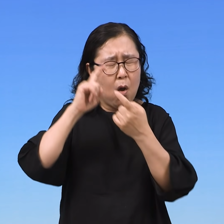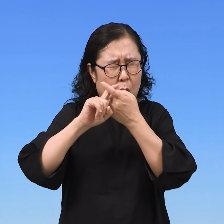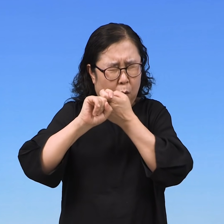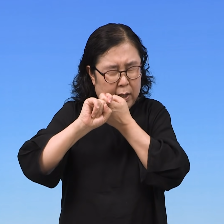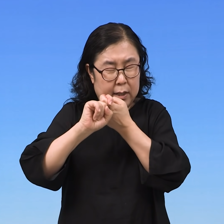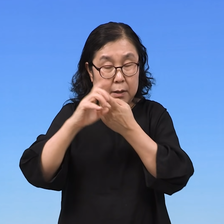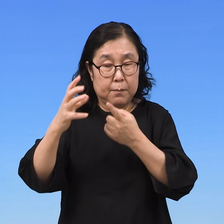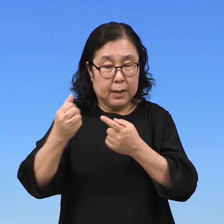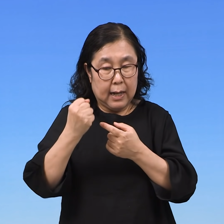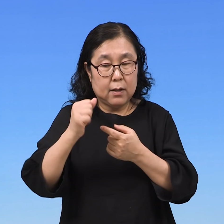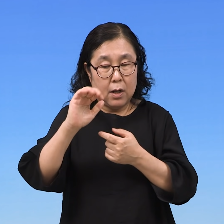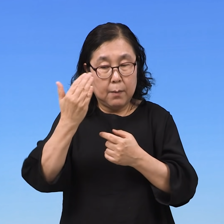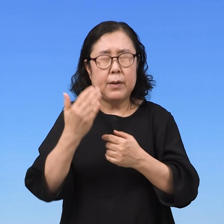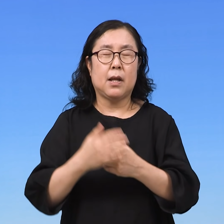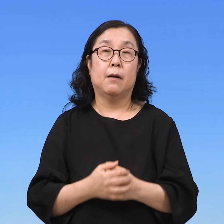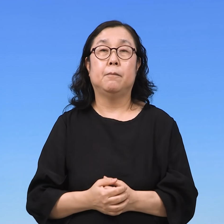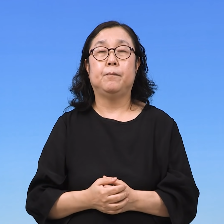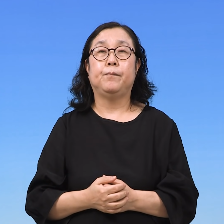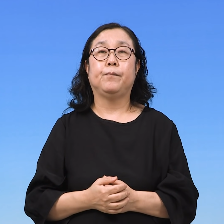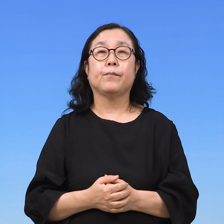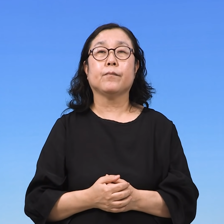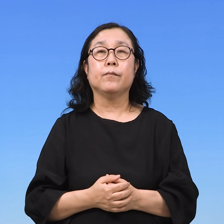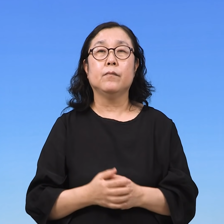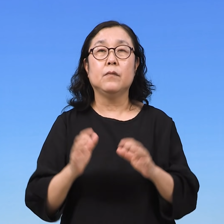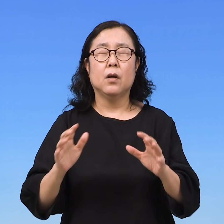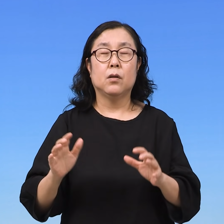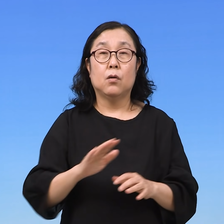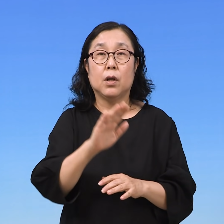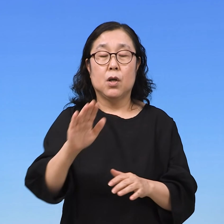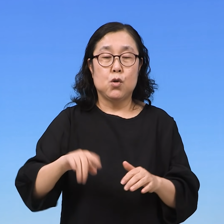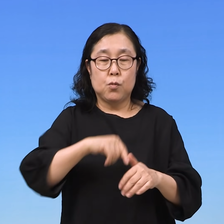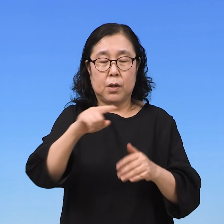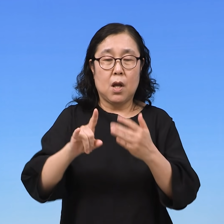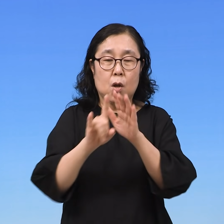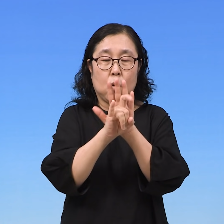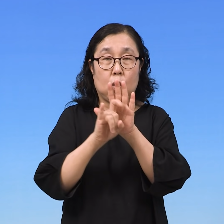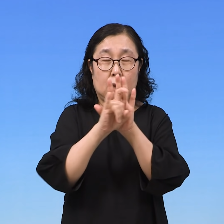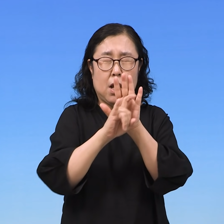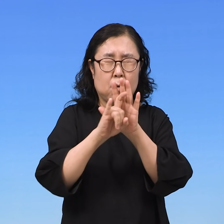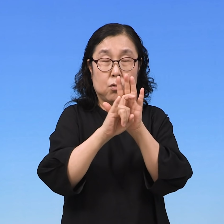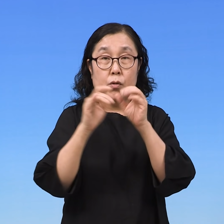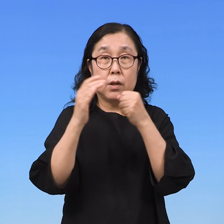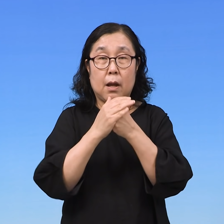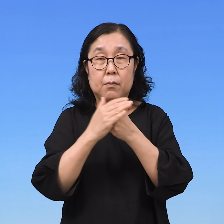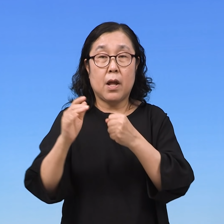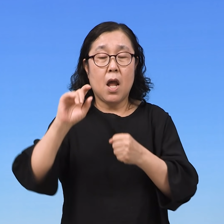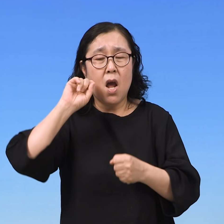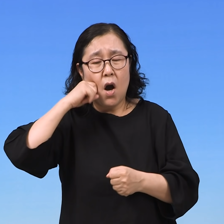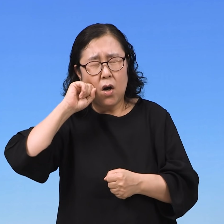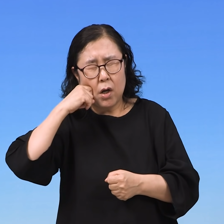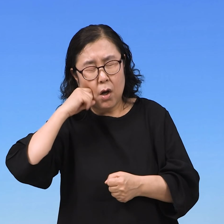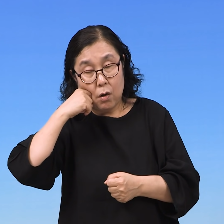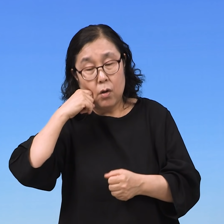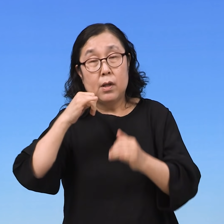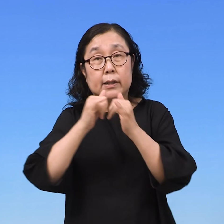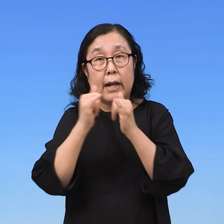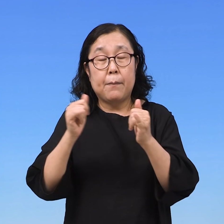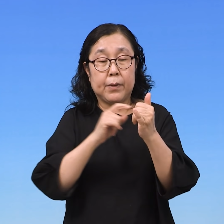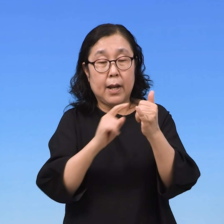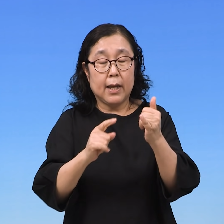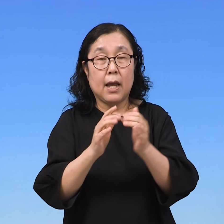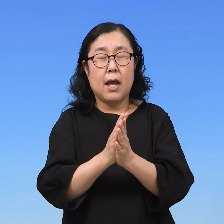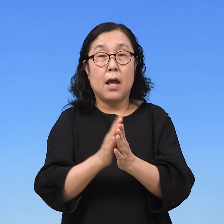왜 우리가 특세 때 그렇게 은혜를 가득 받고 나서 오늘도 우리 주변에 코로나19 때문에 자영업으로 막 그냥 막 죽기 직전까지